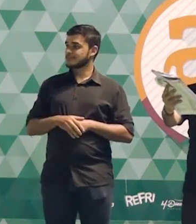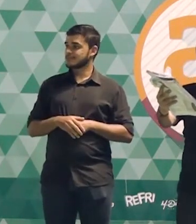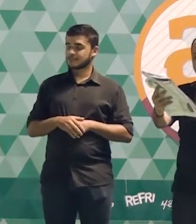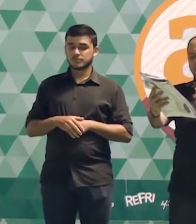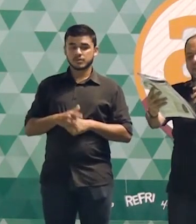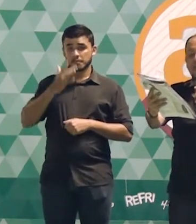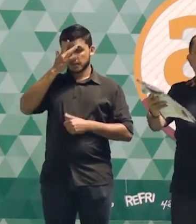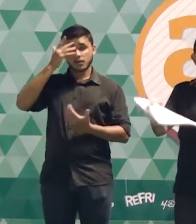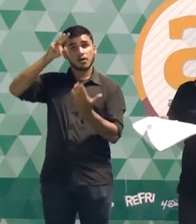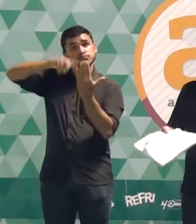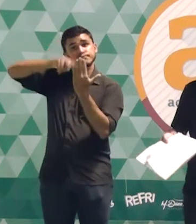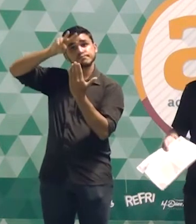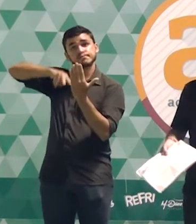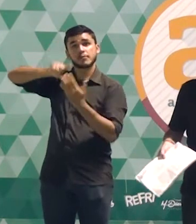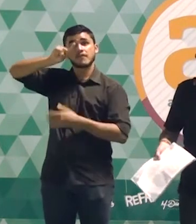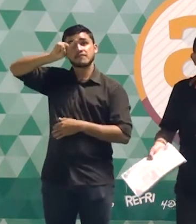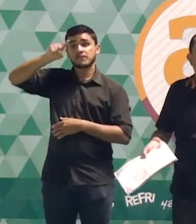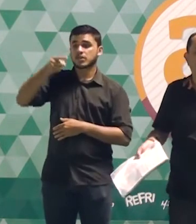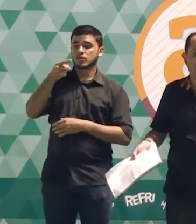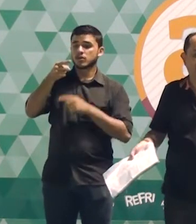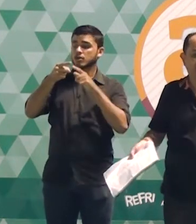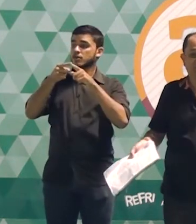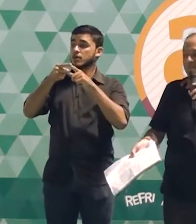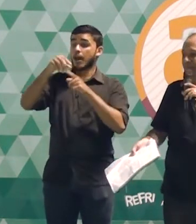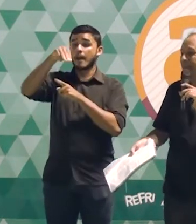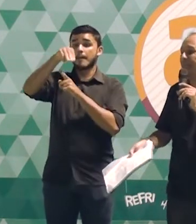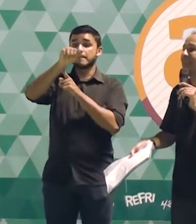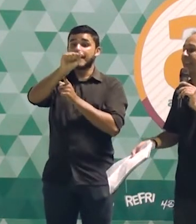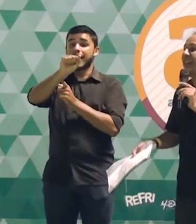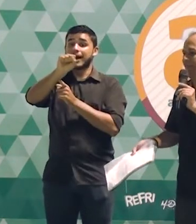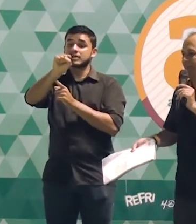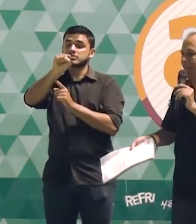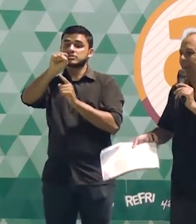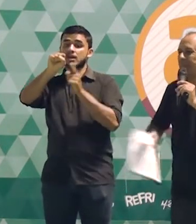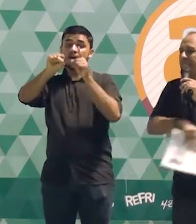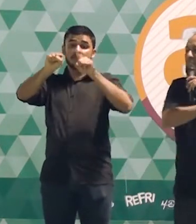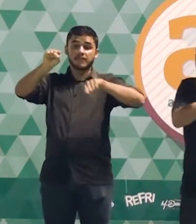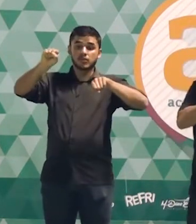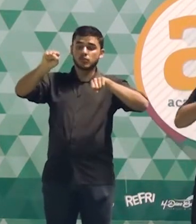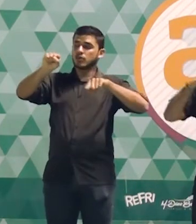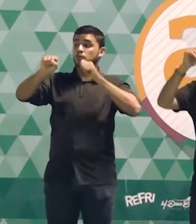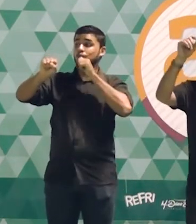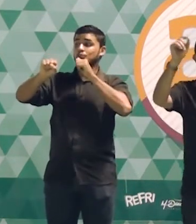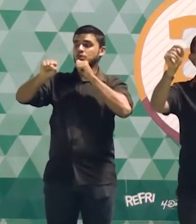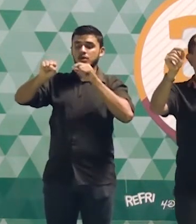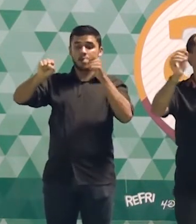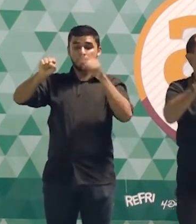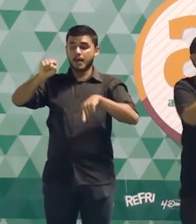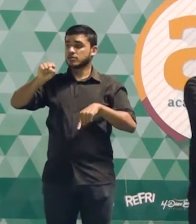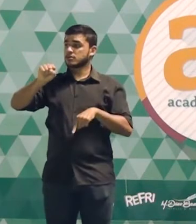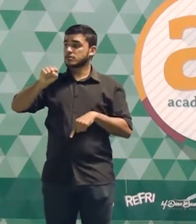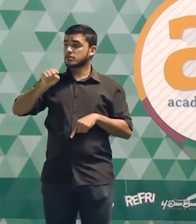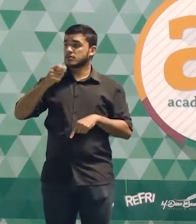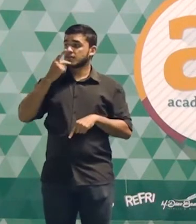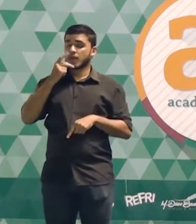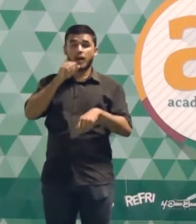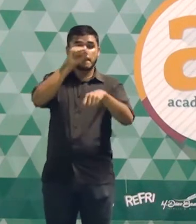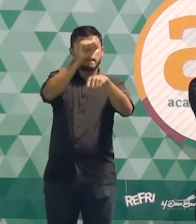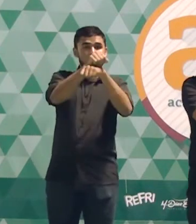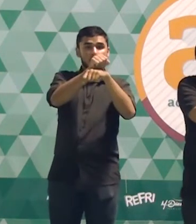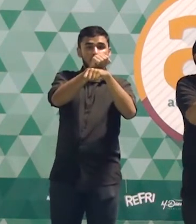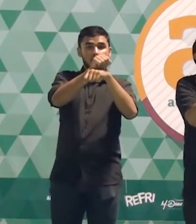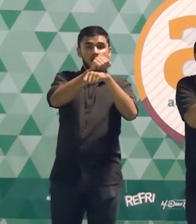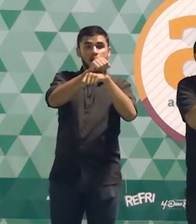também acho esquisito, devia ter uma vírgula antes do mas não tem. Porque quando se põe uma vírgula, se dá uma